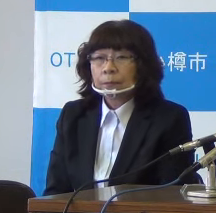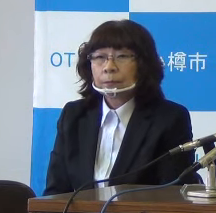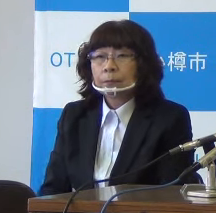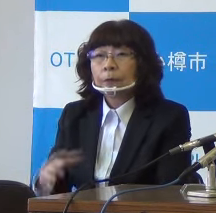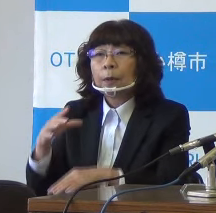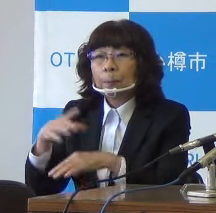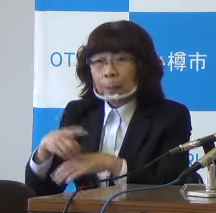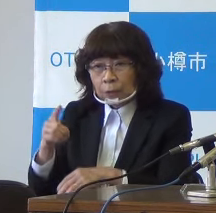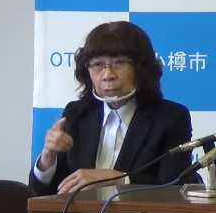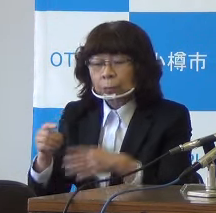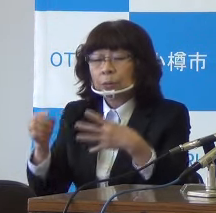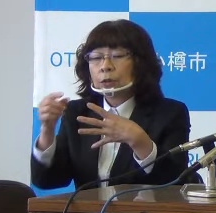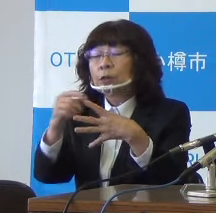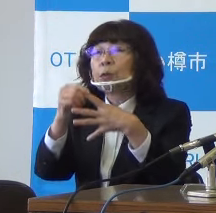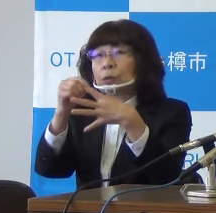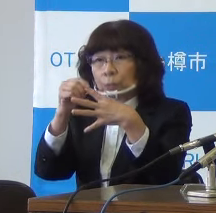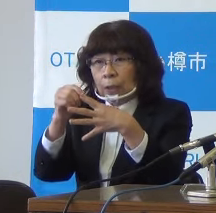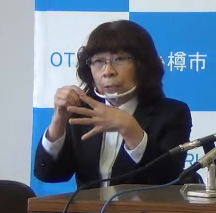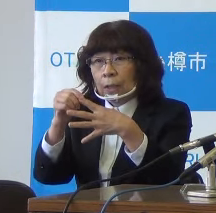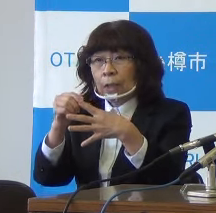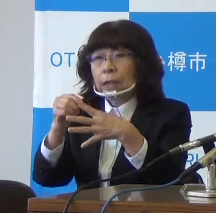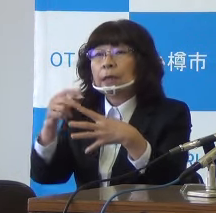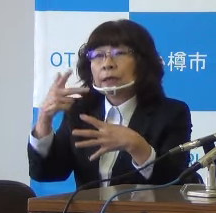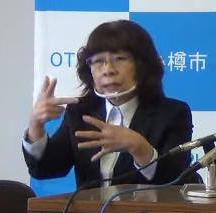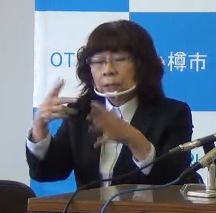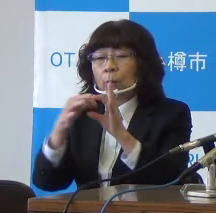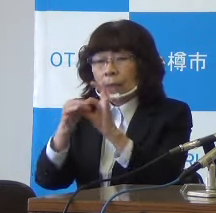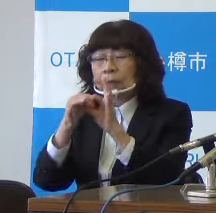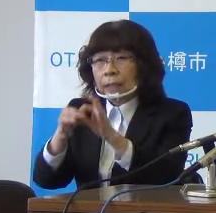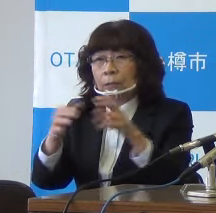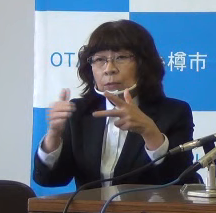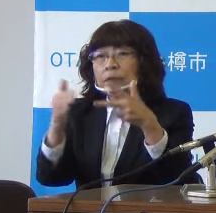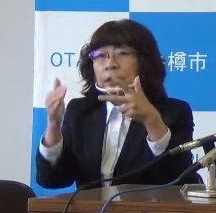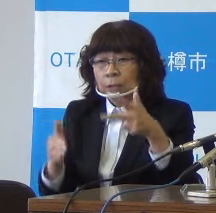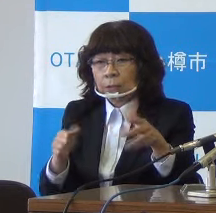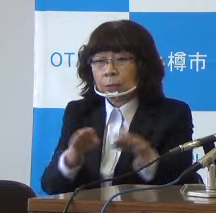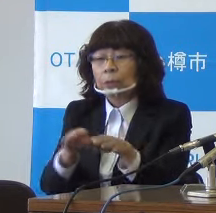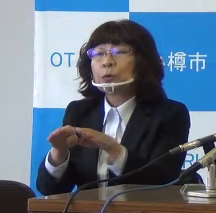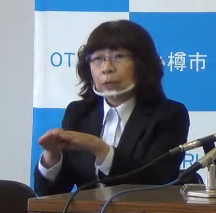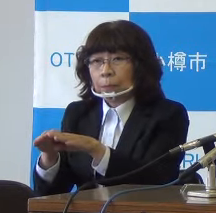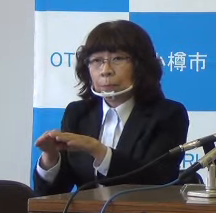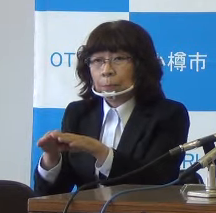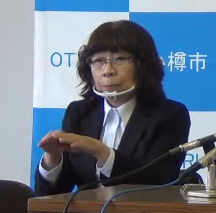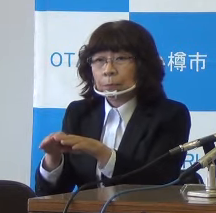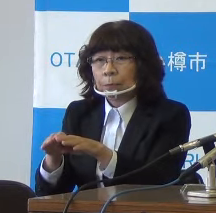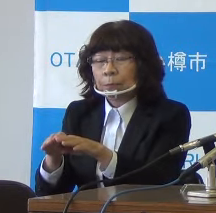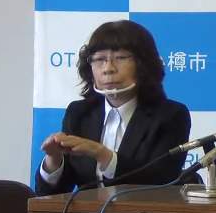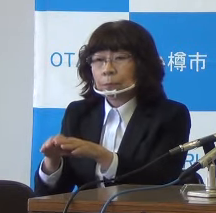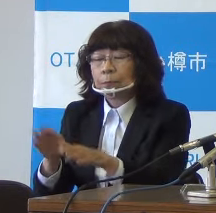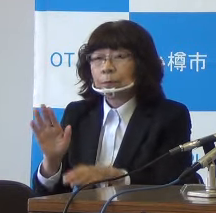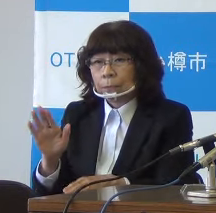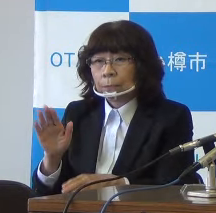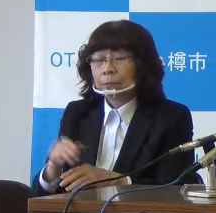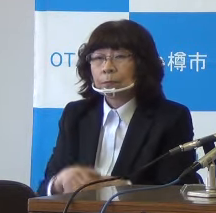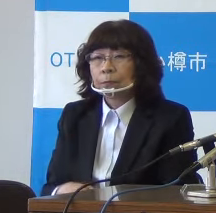まず1点目私有施設の休館等の取り扱いについてです